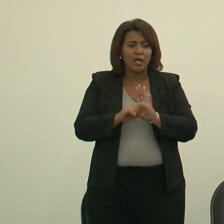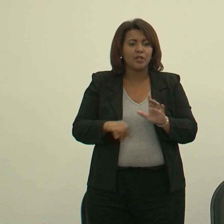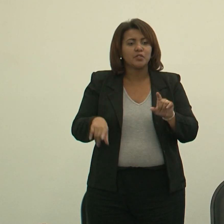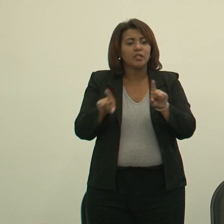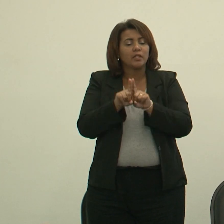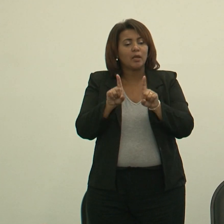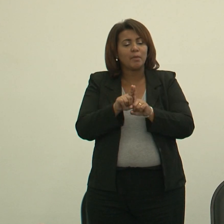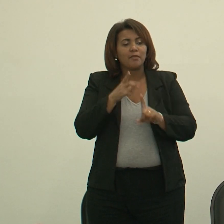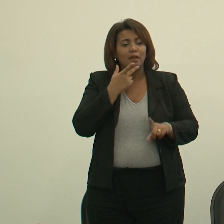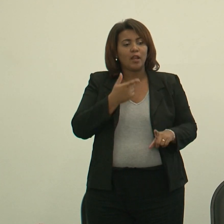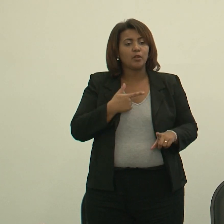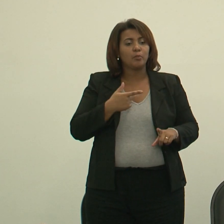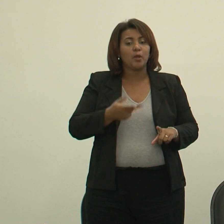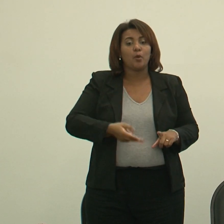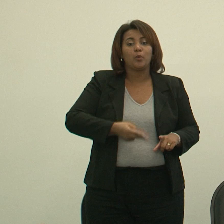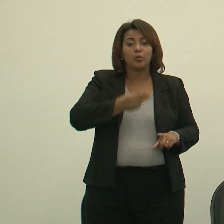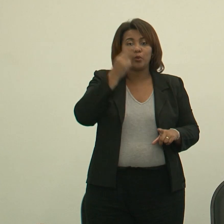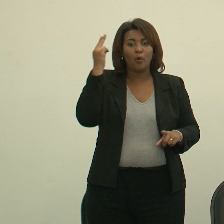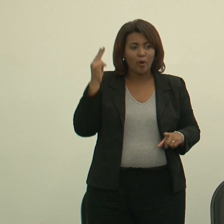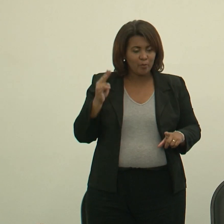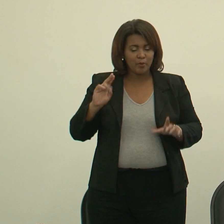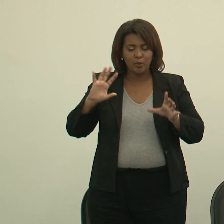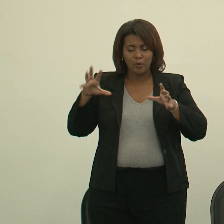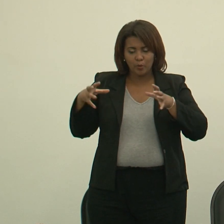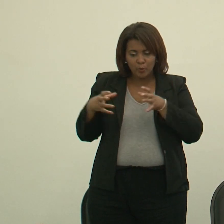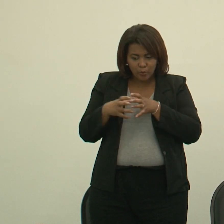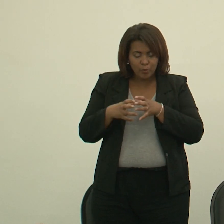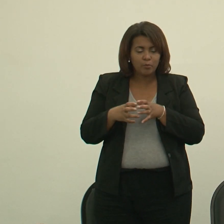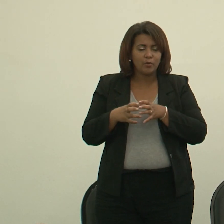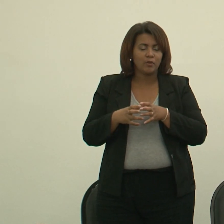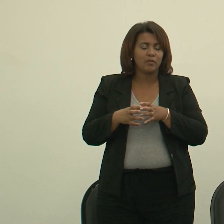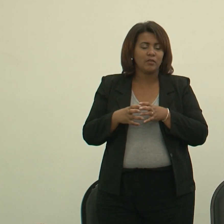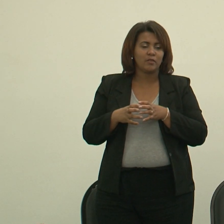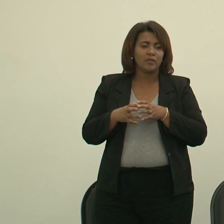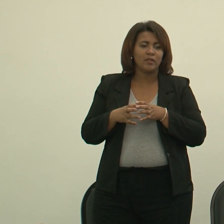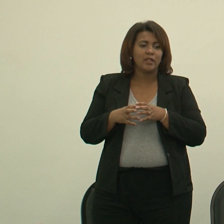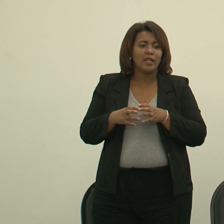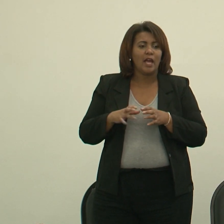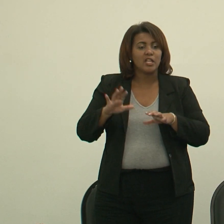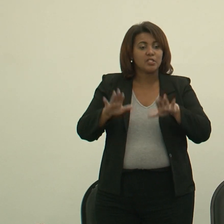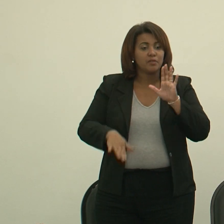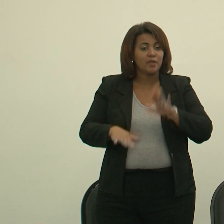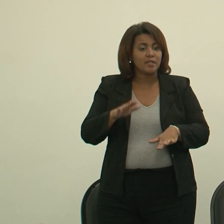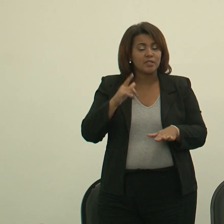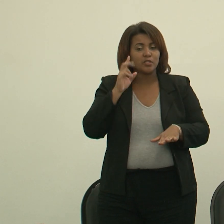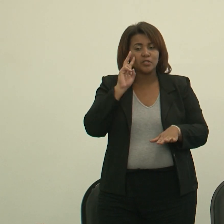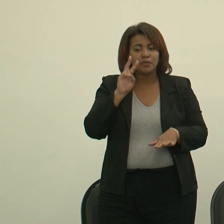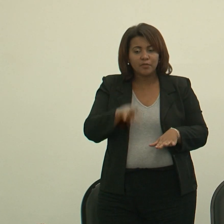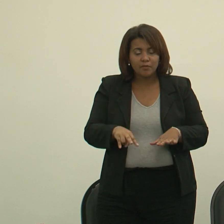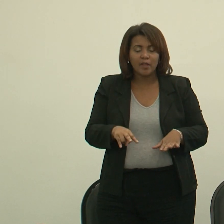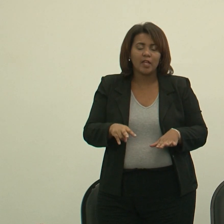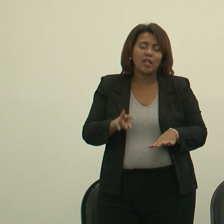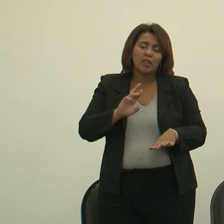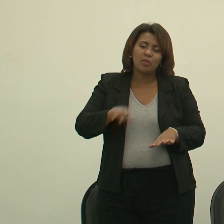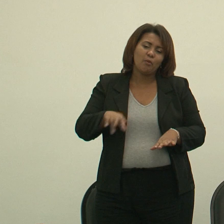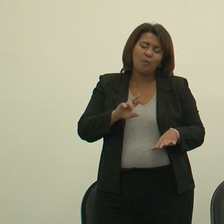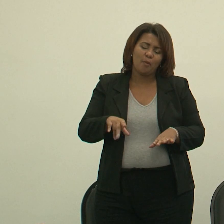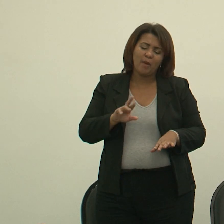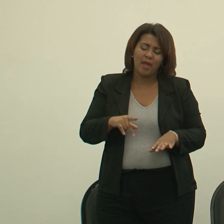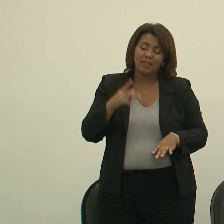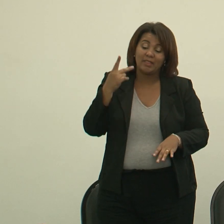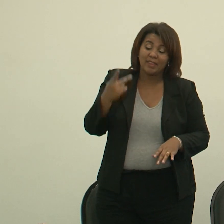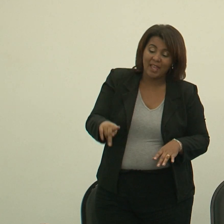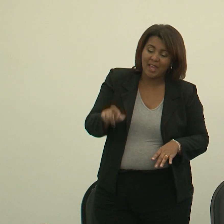nome de um coletivo. A gente vê muitas produções identitárias assim, que não é representativo daquele